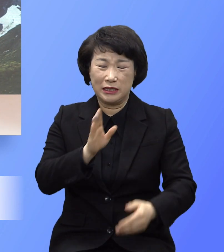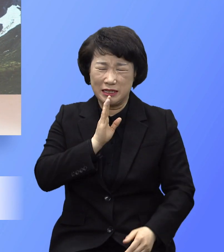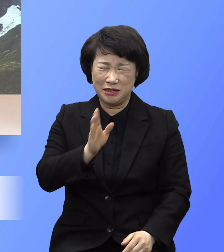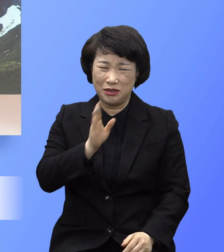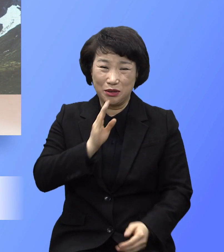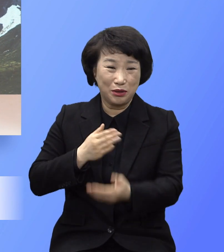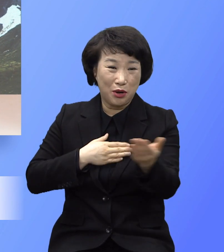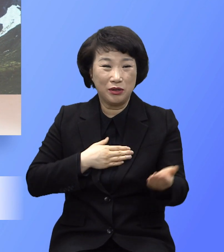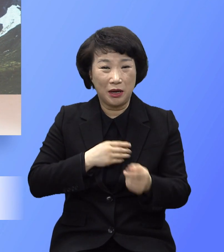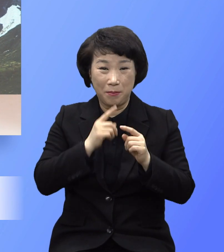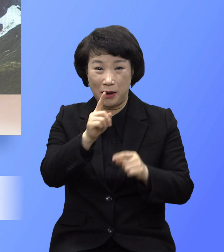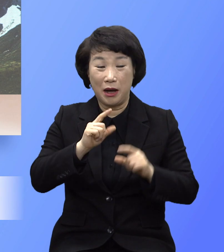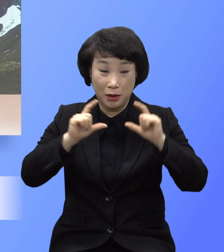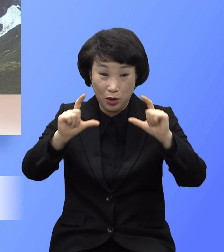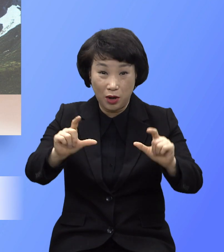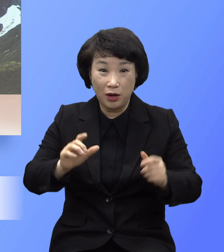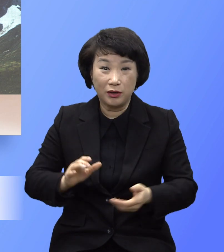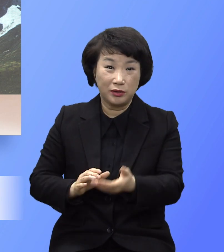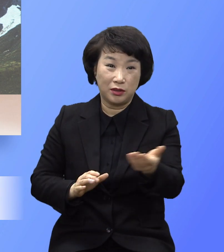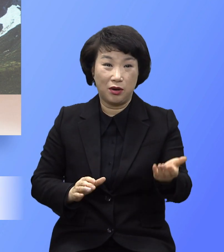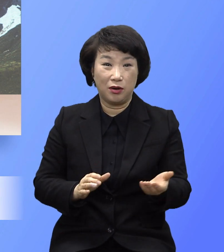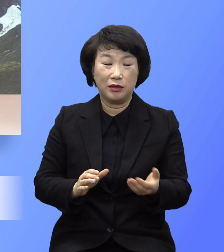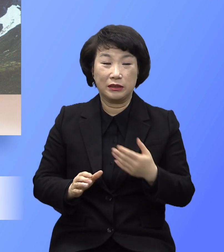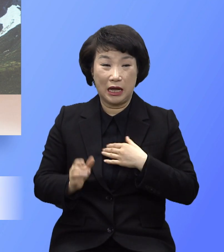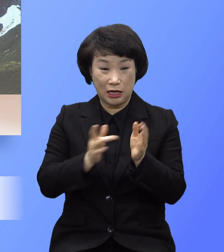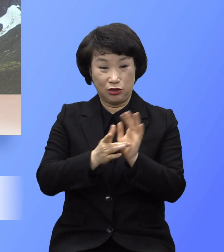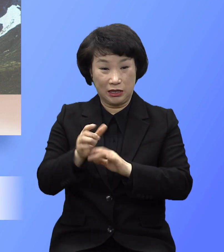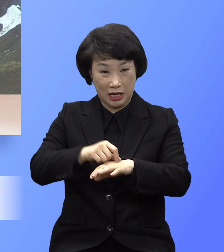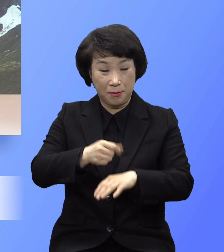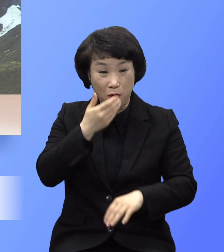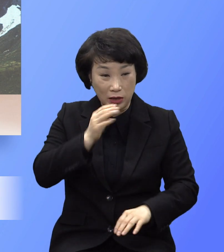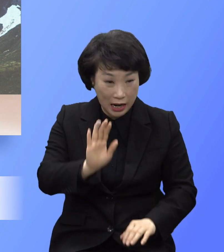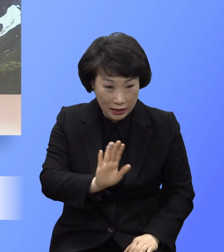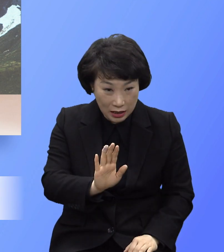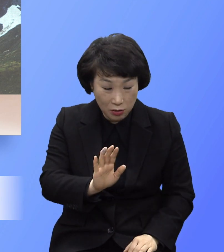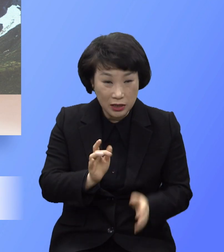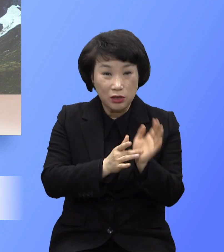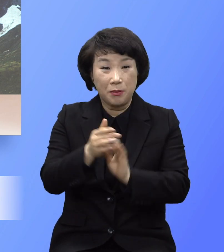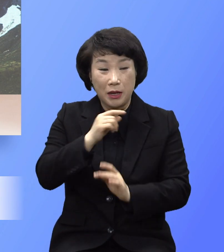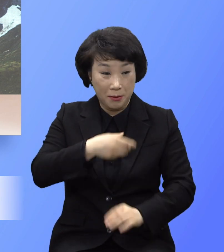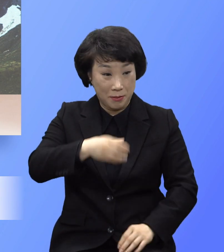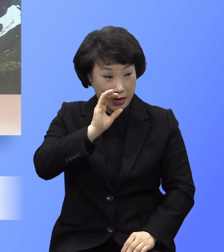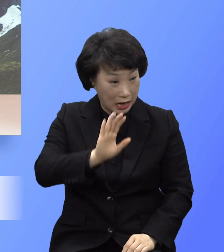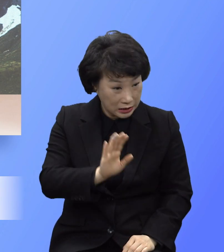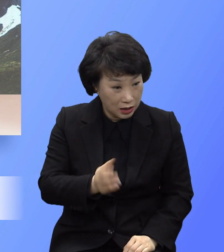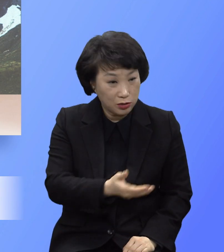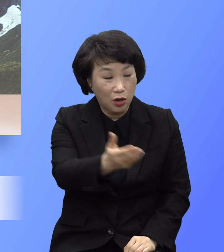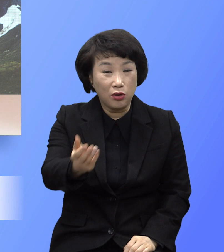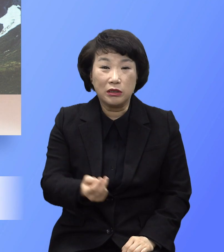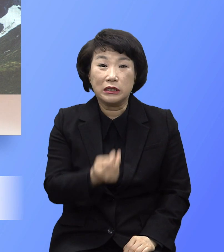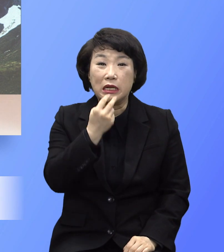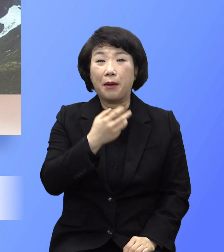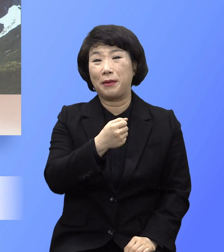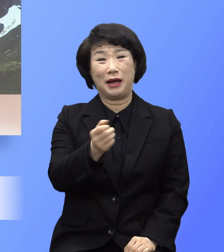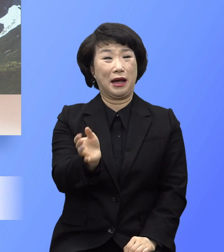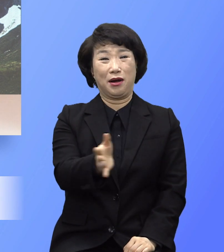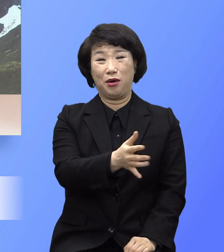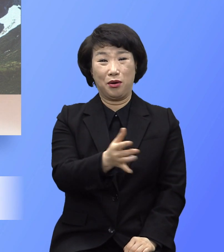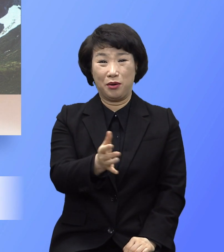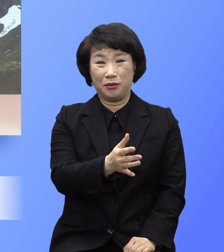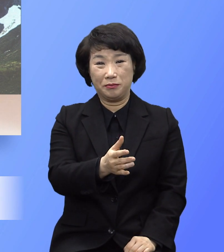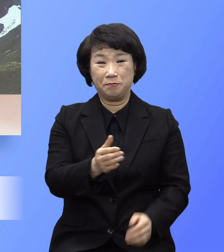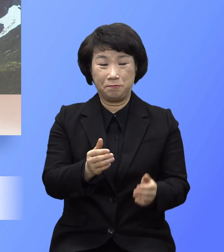진실로 너희에게 이르노니 내 살을 먹지 아니하고 내 피를 마시지 아니하면 너희